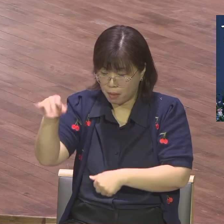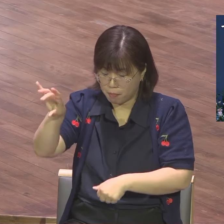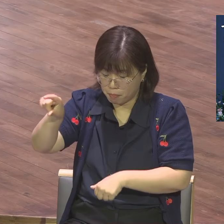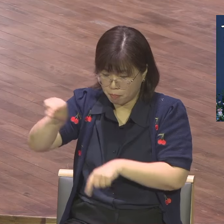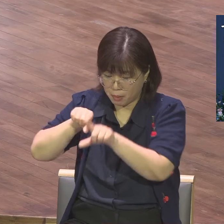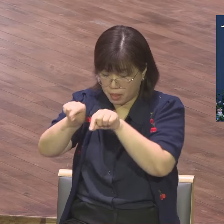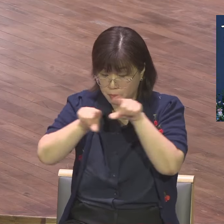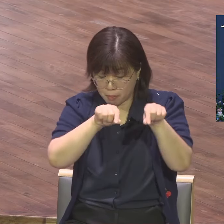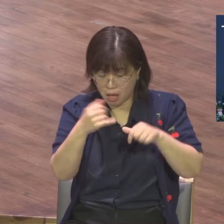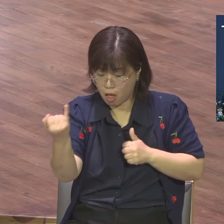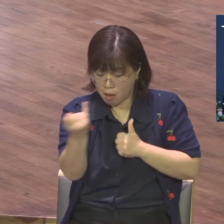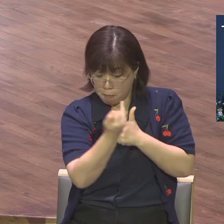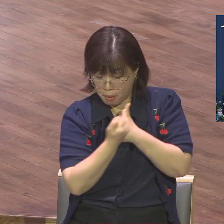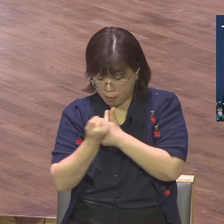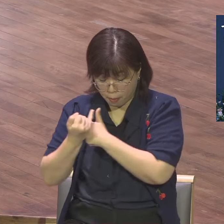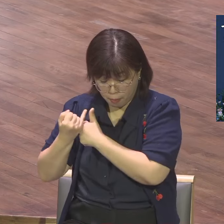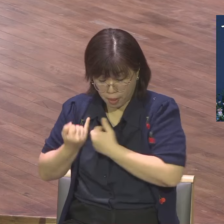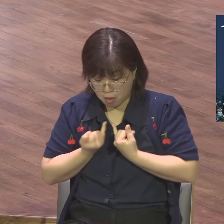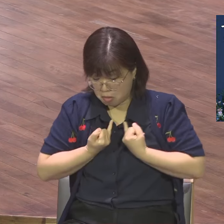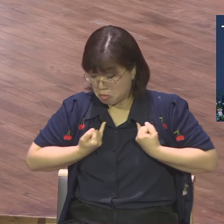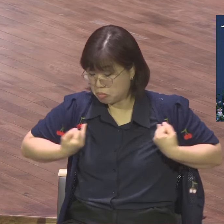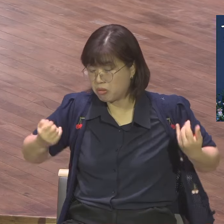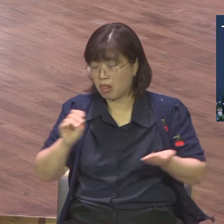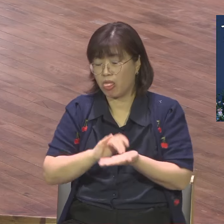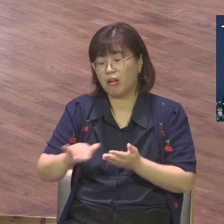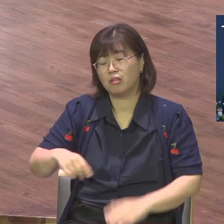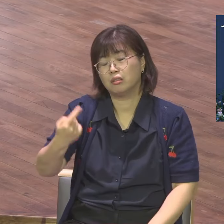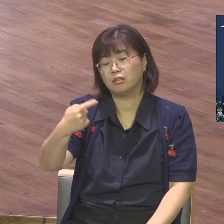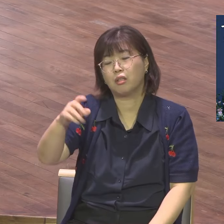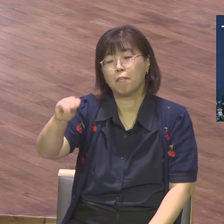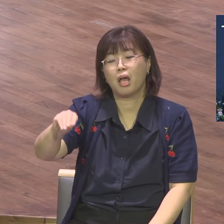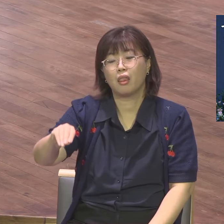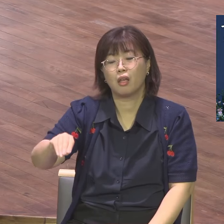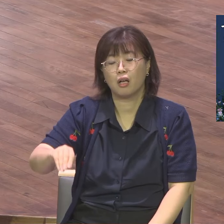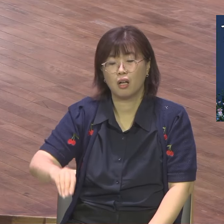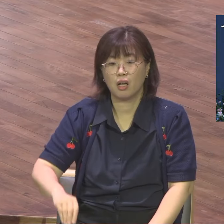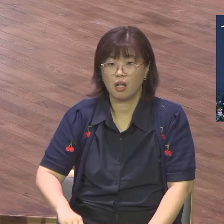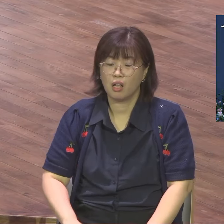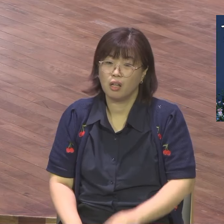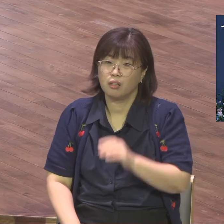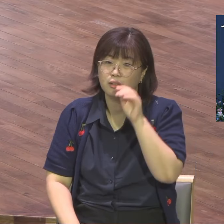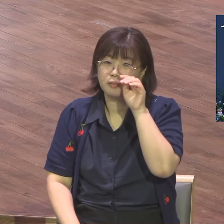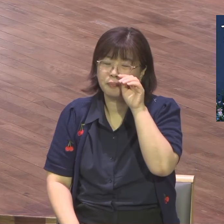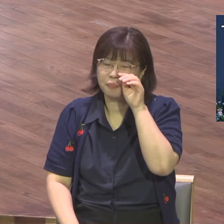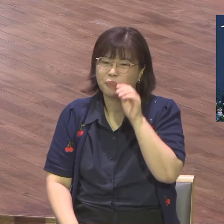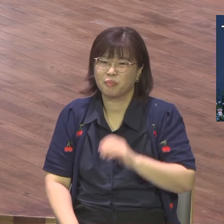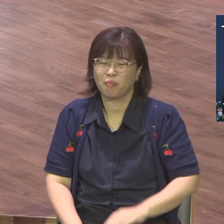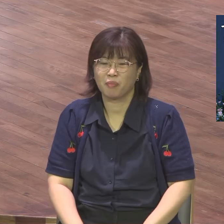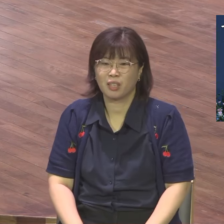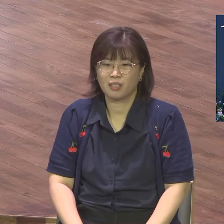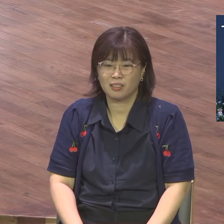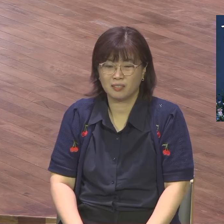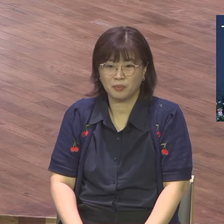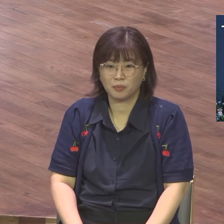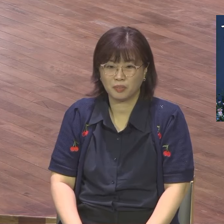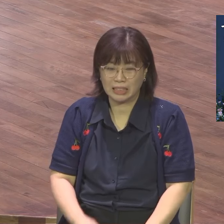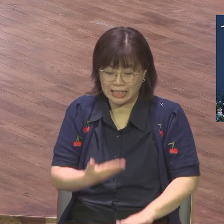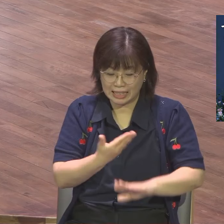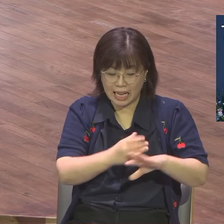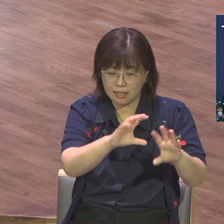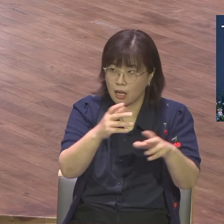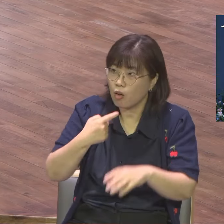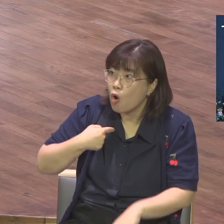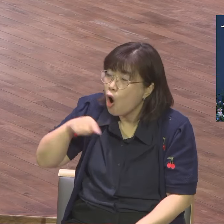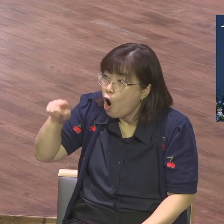왕비 공주들을 다. 그래 이 솔로몬이 당시 워낙 지혜롭고 막 탁월하니까 막 서로 막 얼굴 보려고